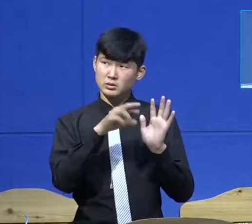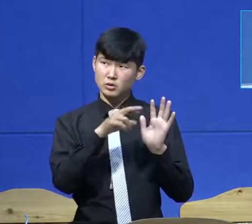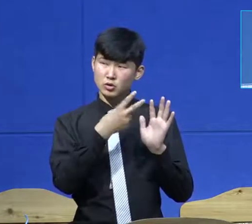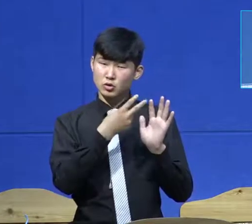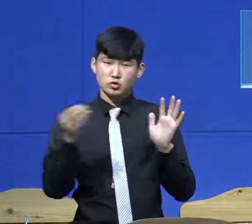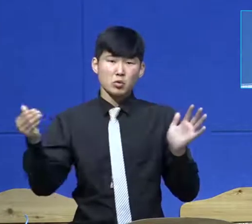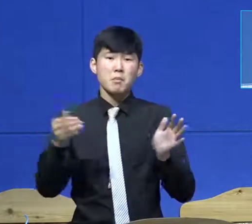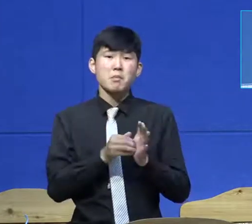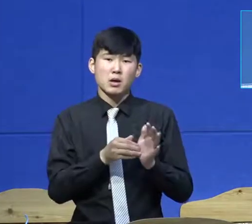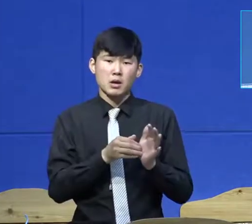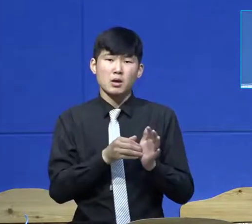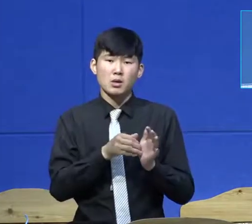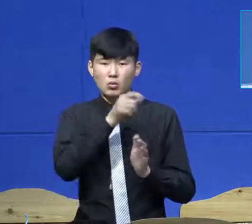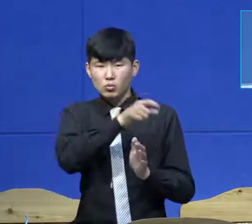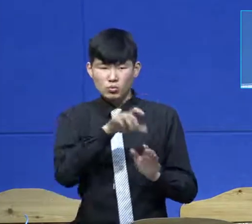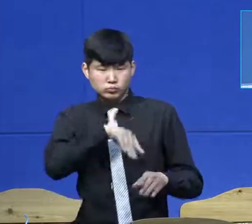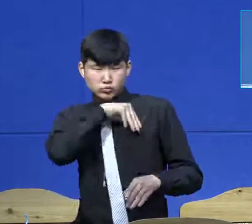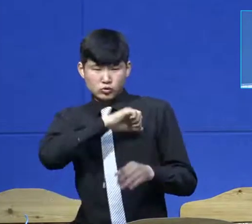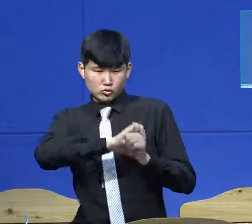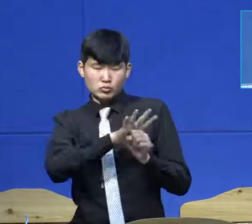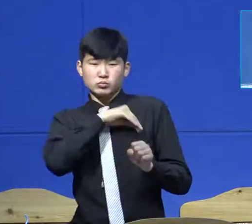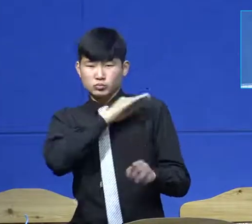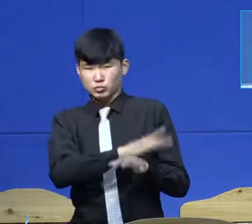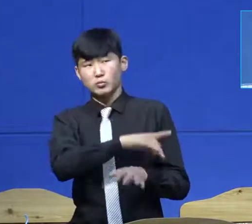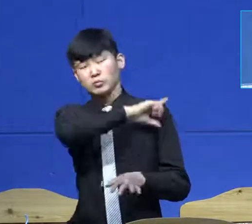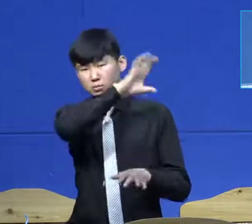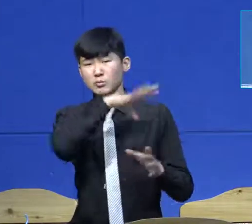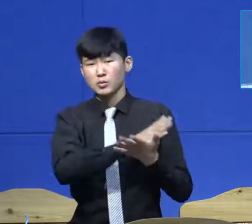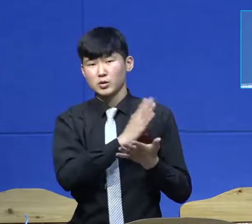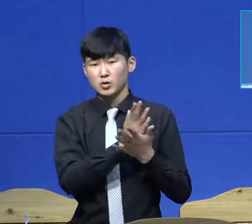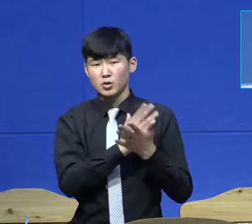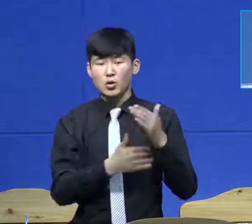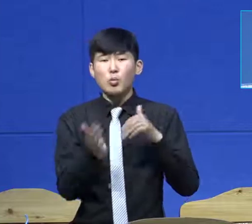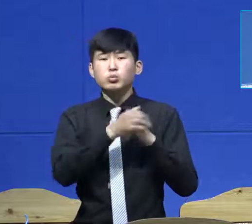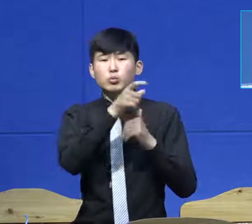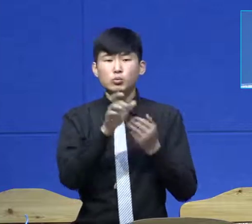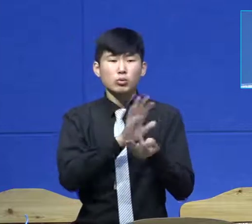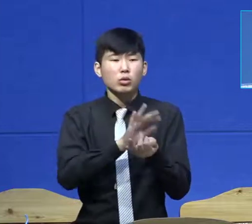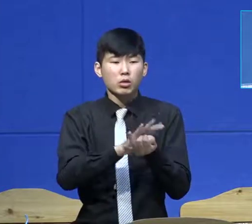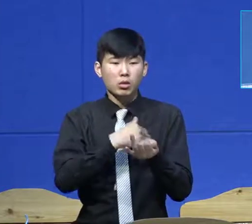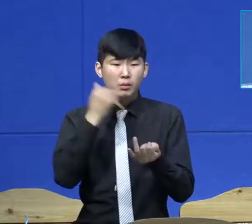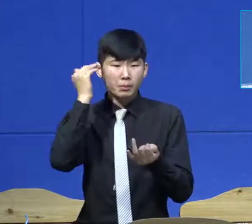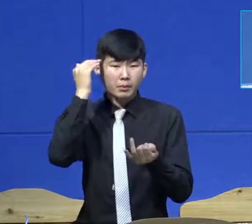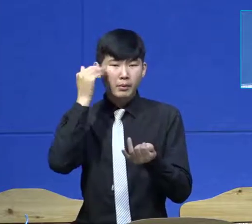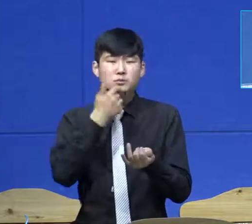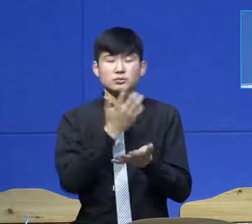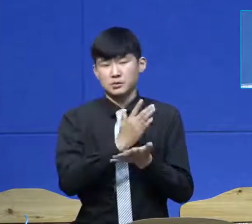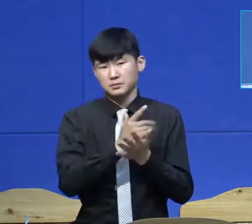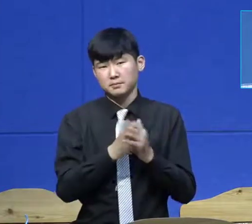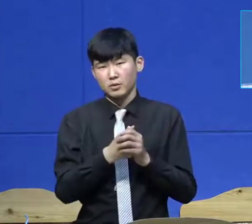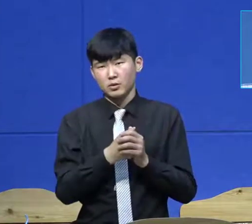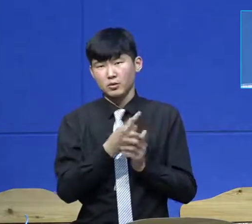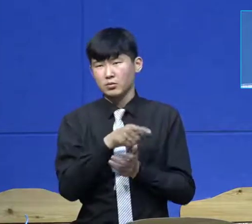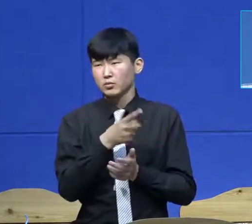200 мянга орчин байлоо, тийм ээ. Тэр хэвцээ байгаа. Өгсөн хүмүүс олон байгаа. Одоо 200